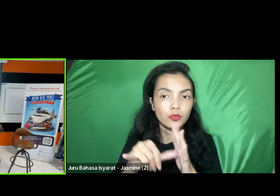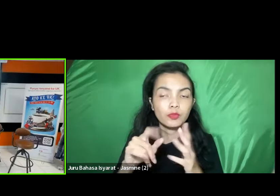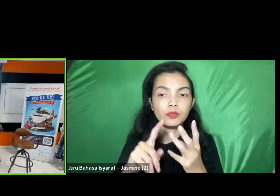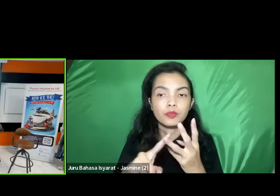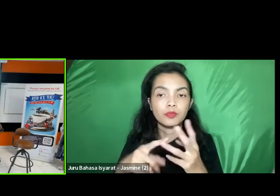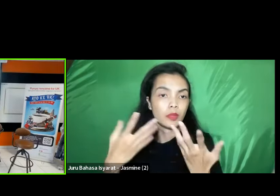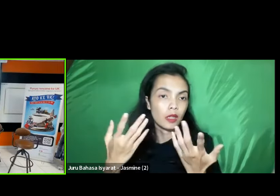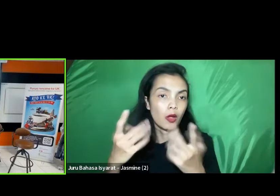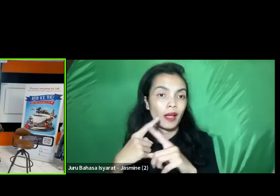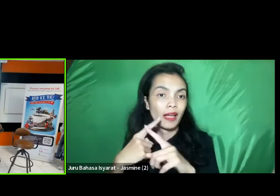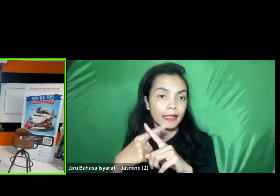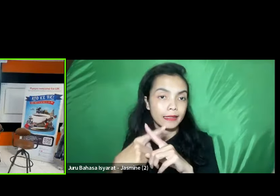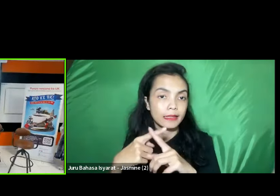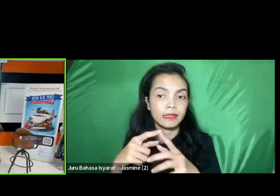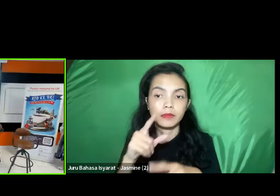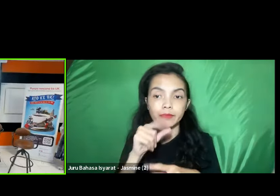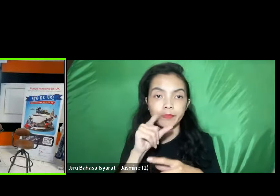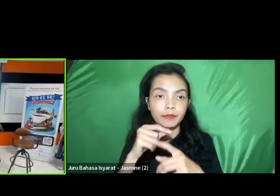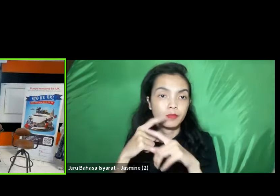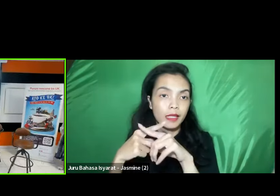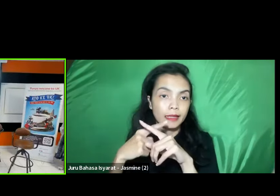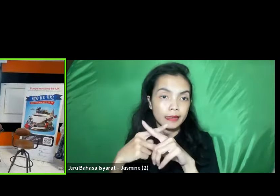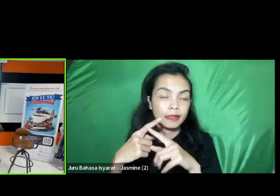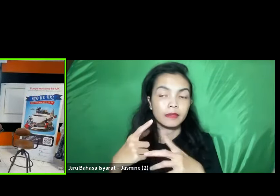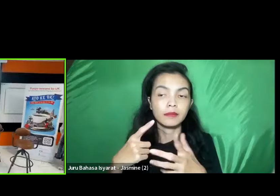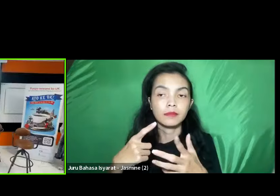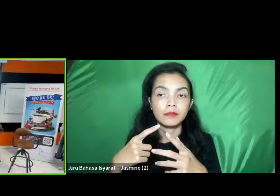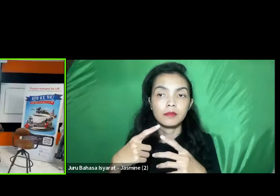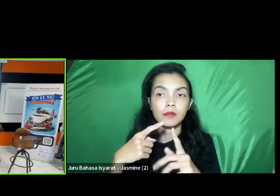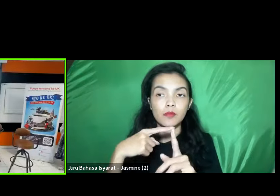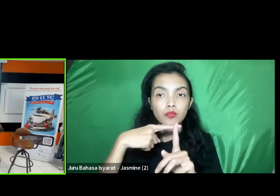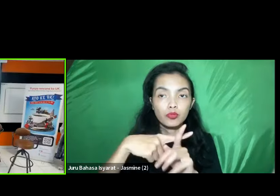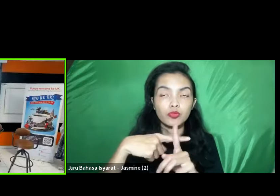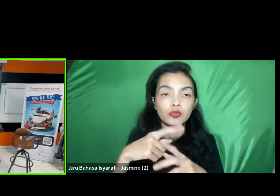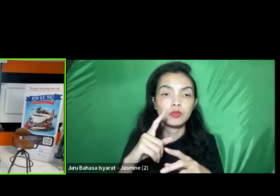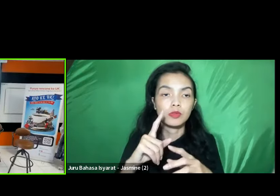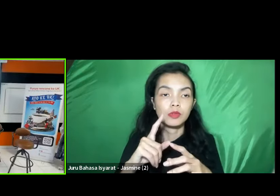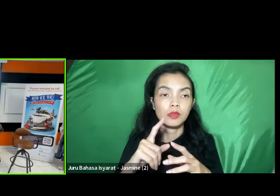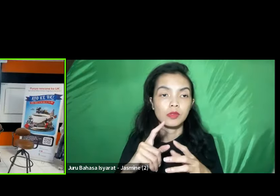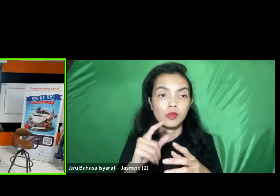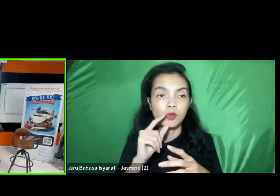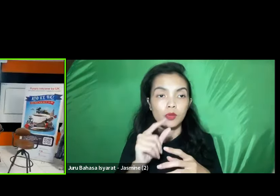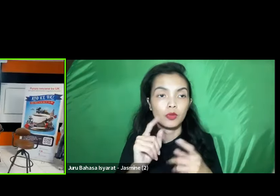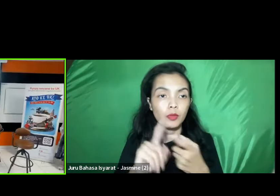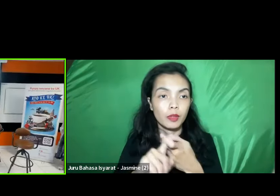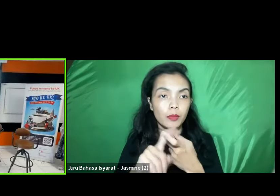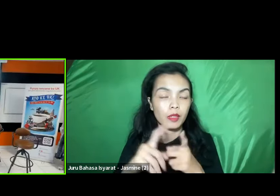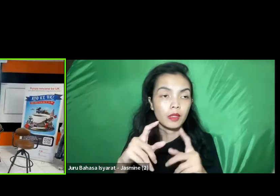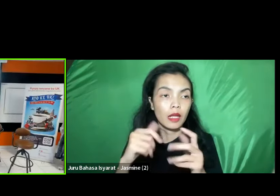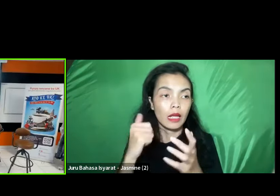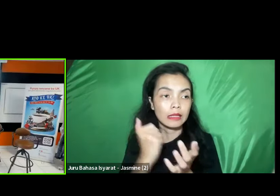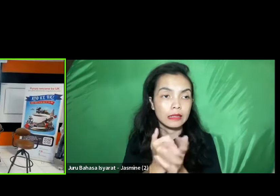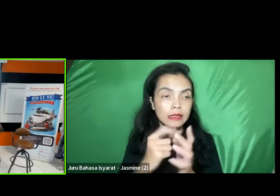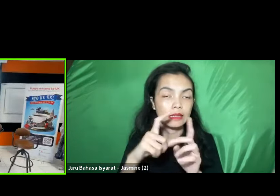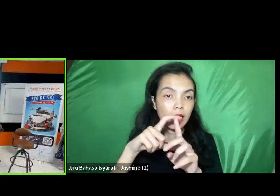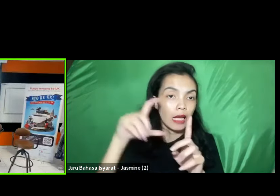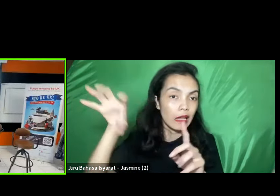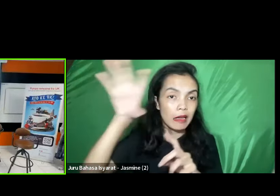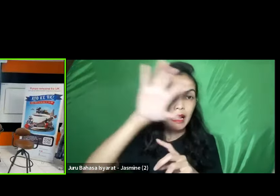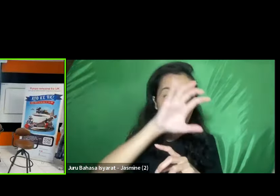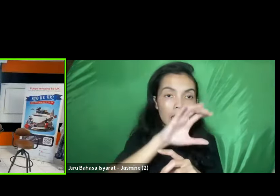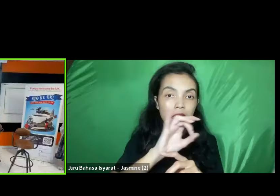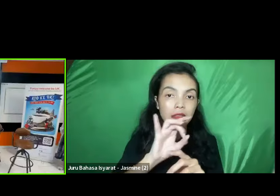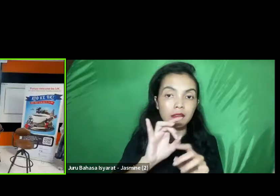gitu ya dan ada eh juga kita juga salah satunya di sini nanti akan memfasilitasi buat teman-teman yang dari daerah Ataupun mungkin teman-teman yang